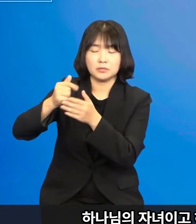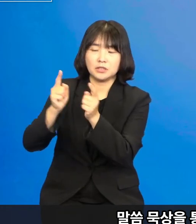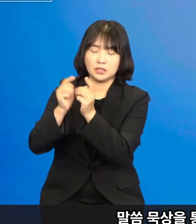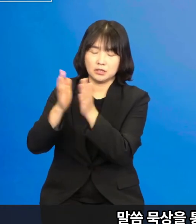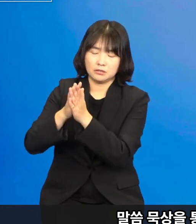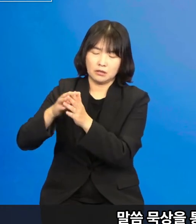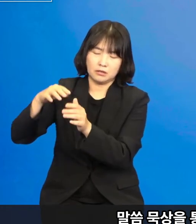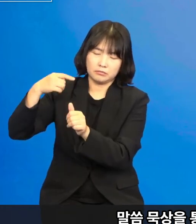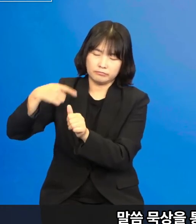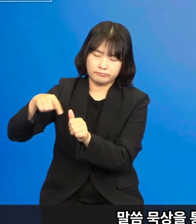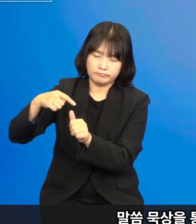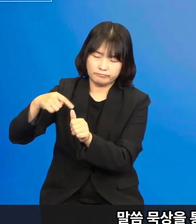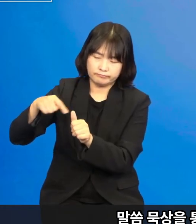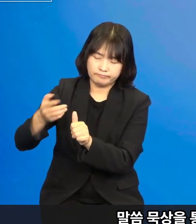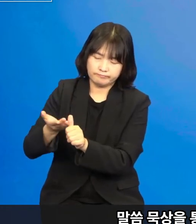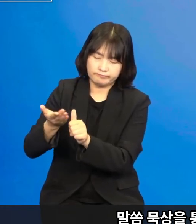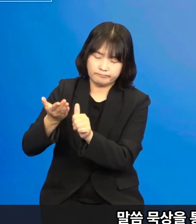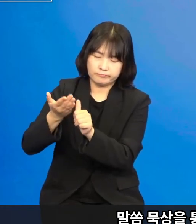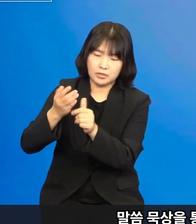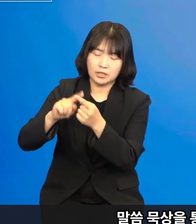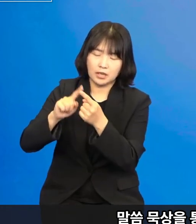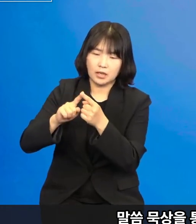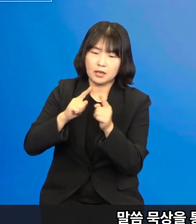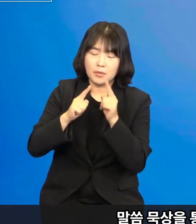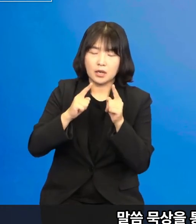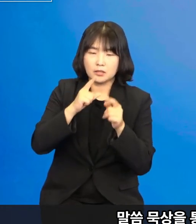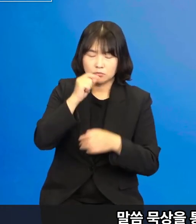것을 말씀 묵상을 통해 깨닫게 하셨습니다.